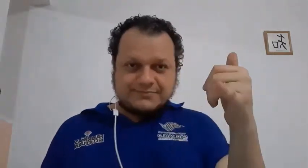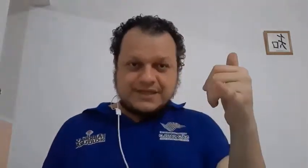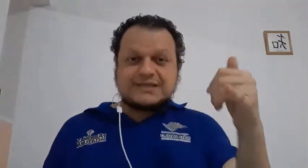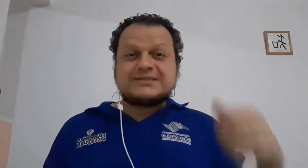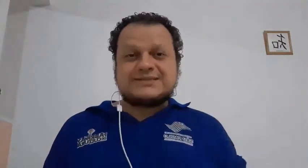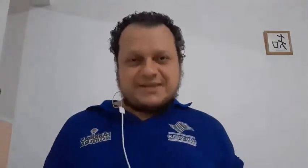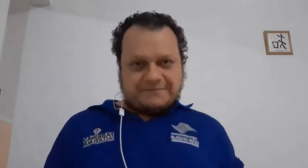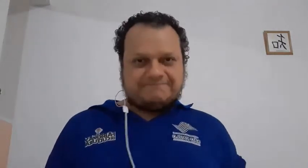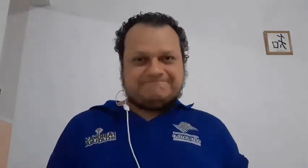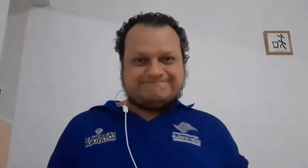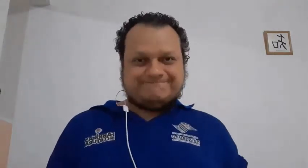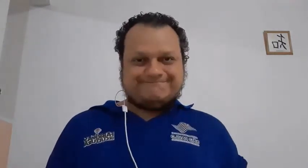Z.